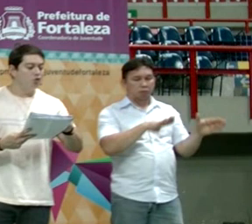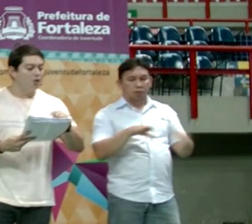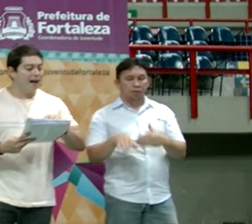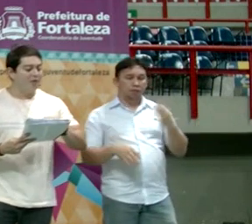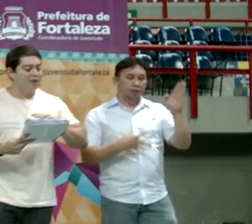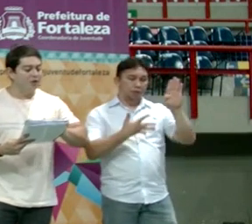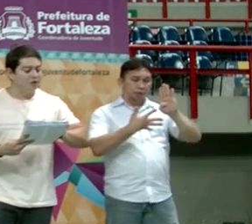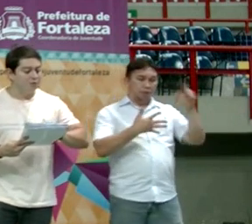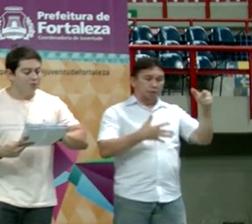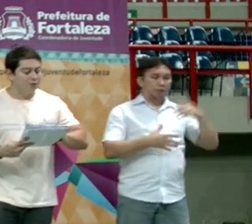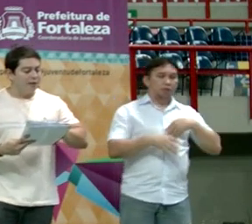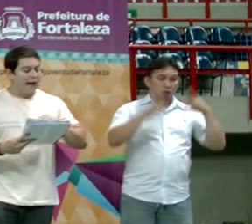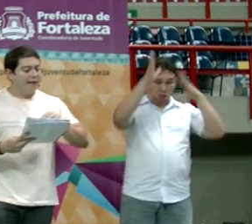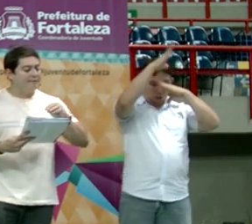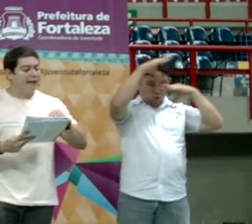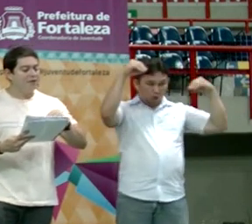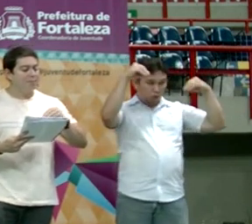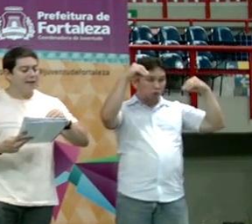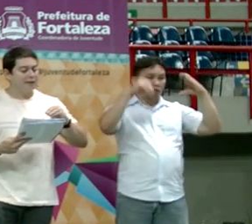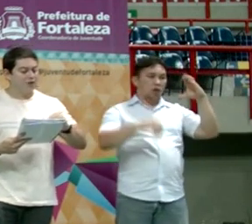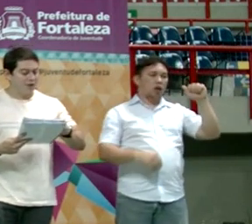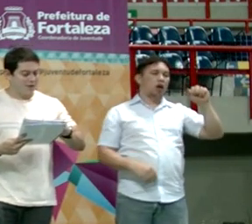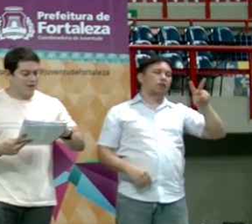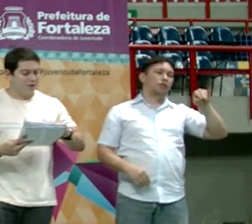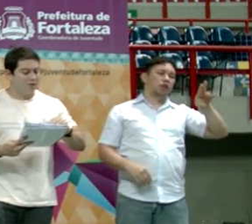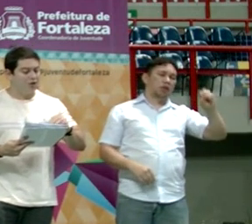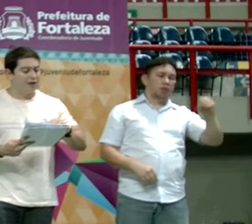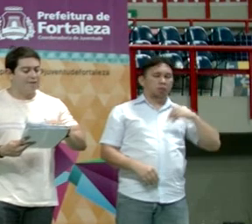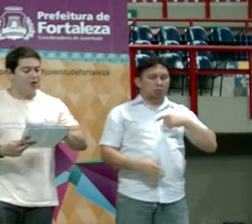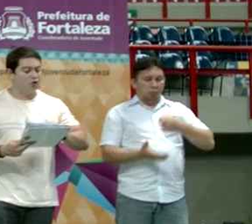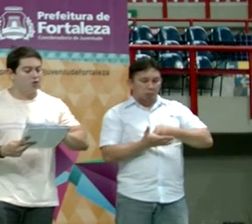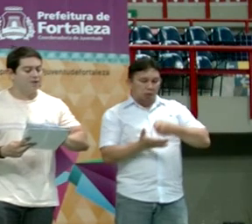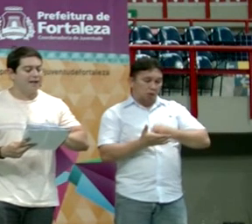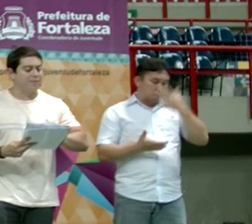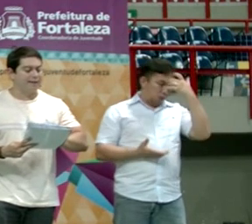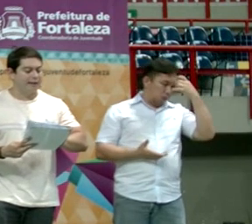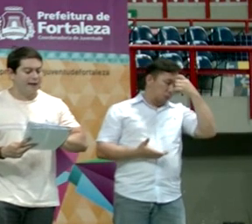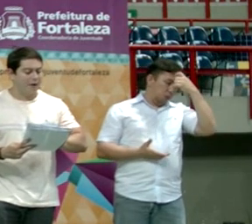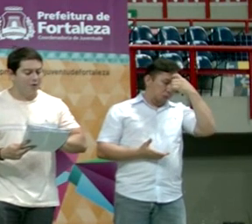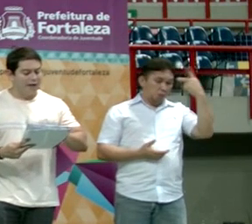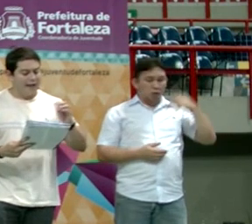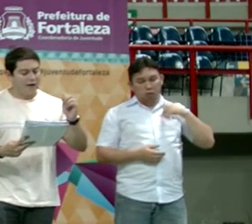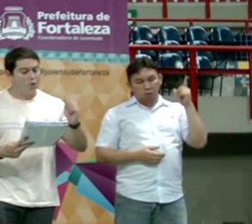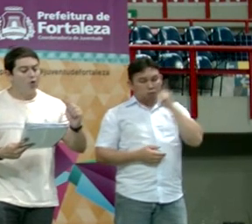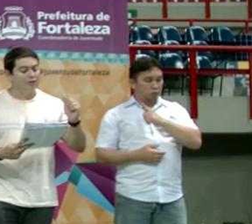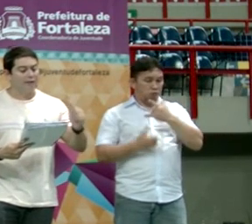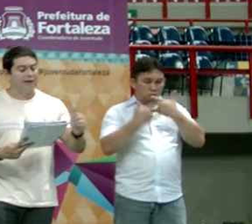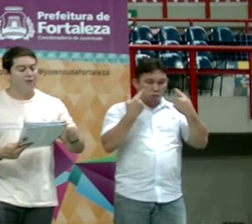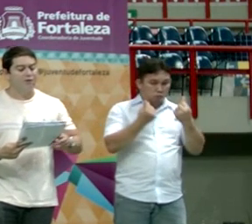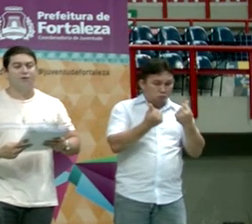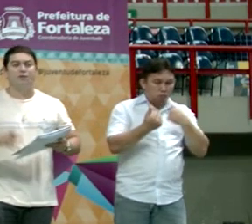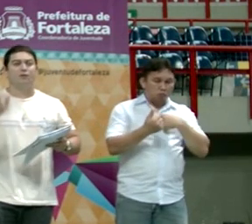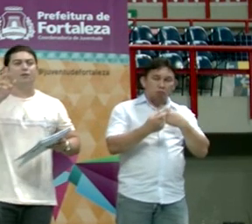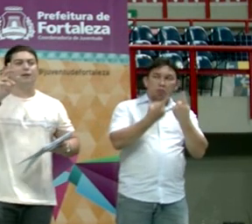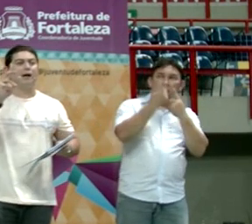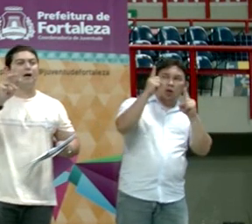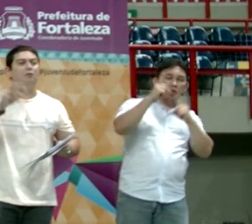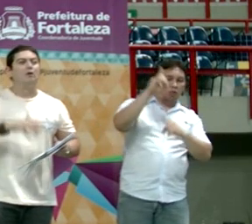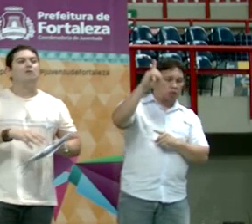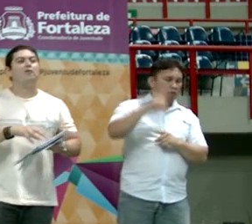B. No calvinismo, a ideia de predestinação indicava que o sucesso material era contra